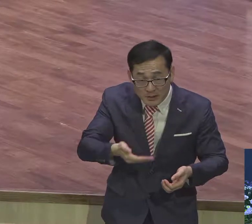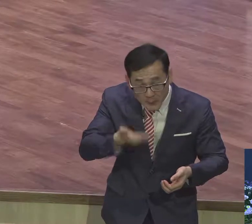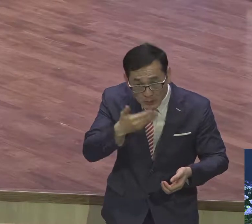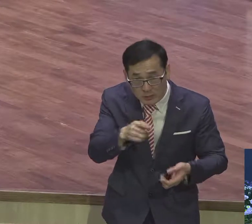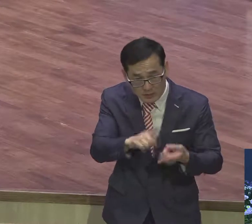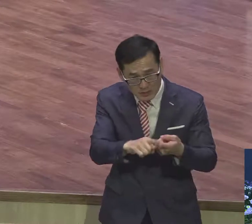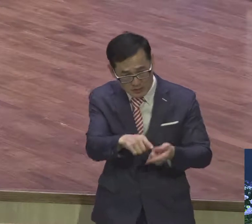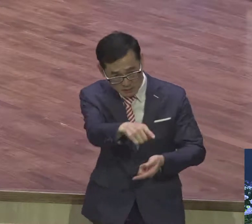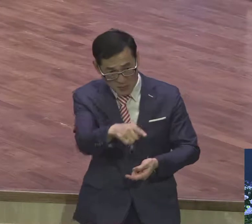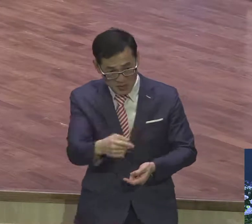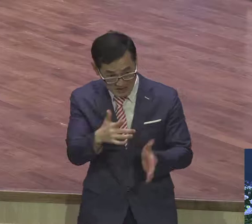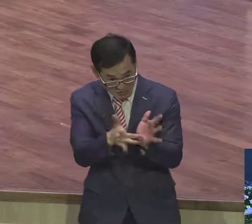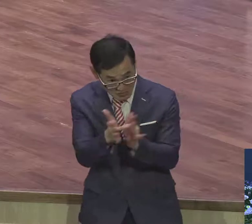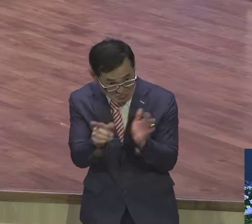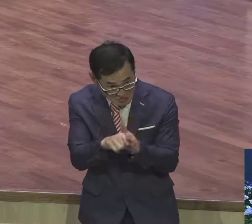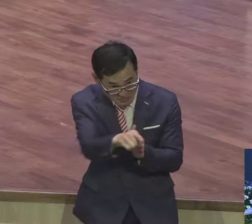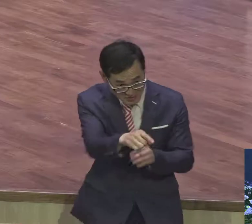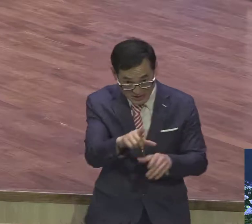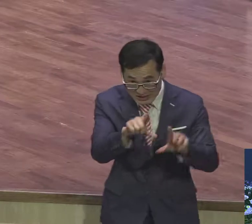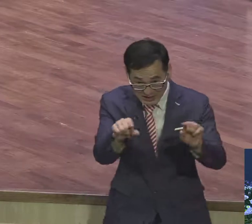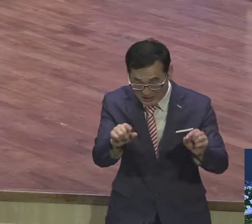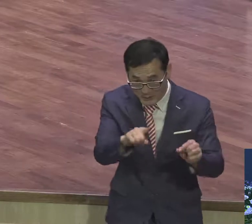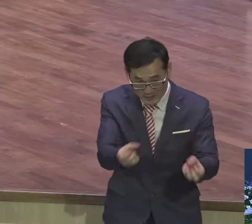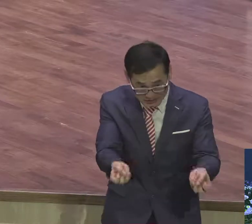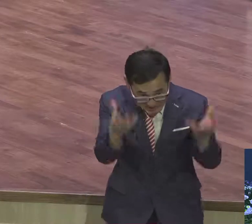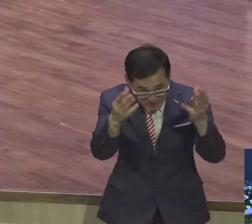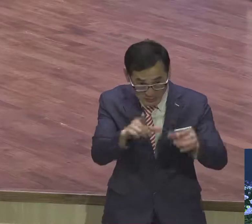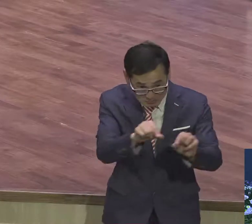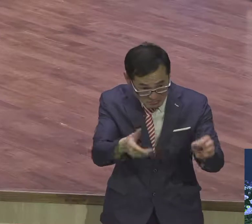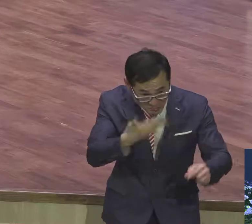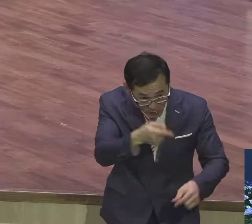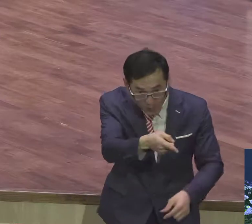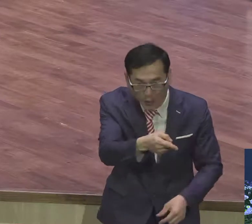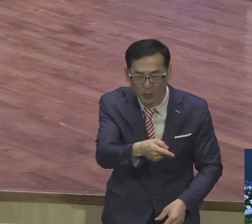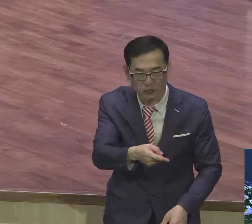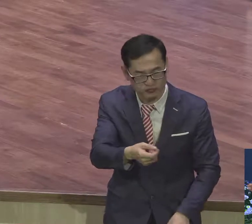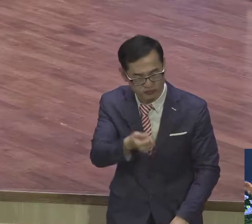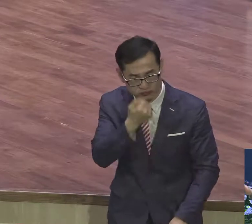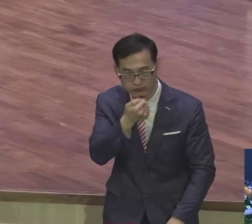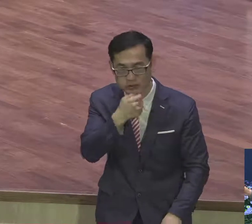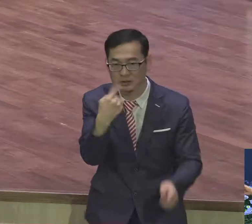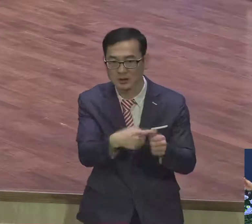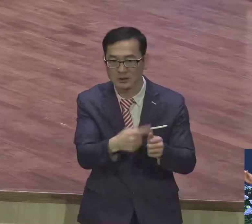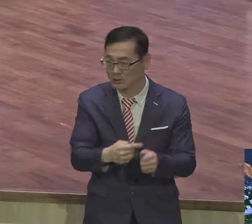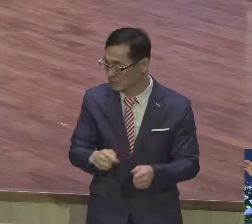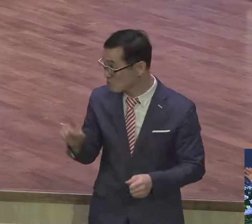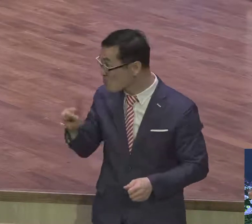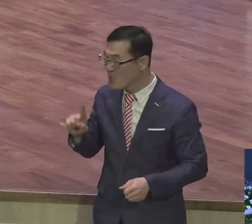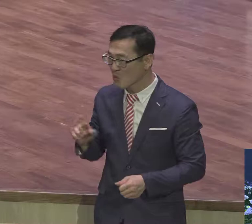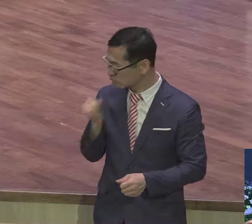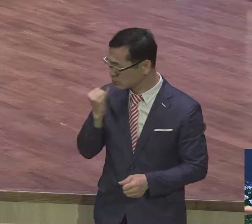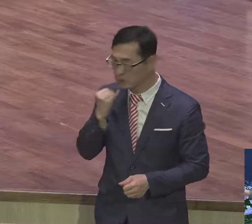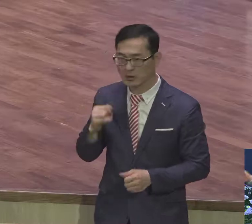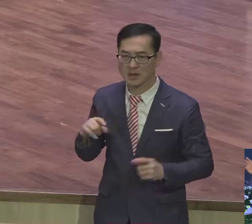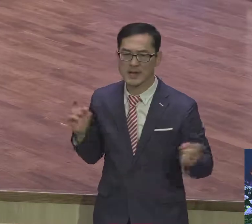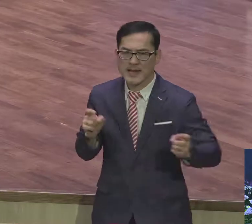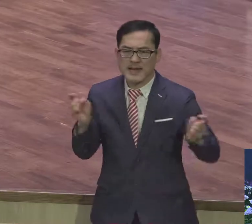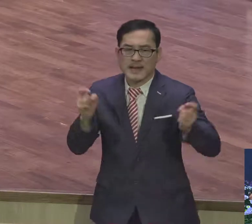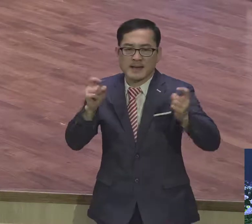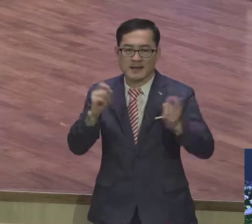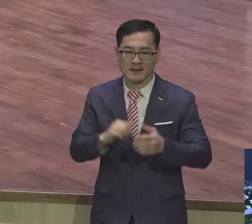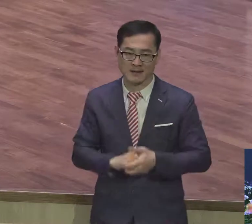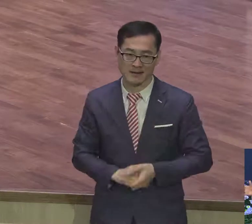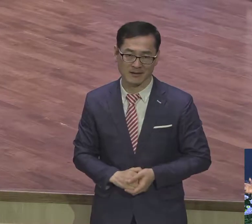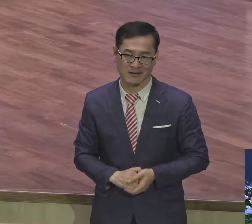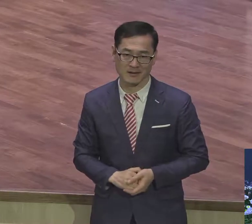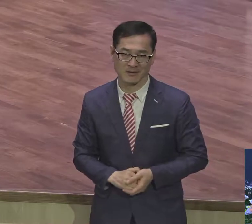먹냐 그것 때문에 갈라지고 막 쪼개지고 막 그랬어요 제사 음식을 그때는 막 이 신당에 들이기